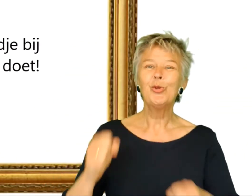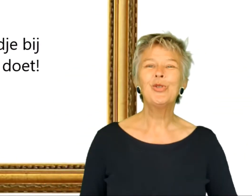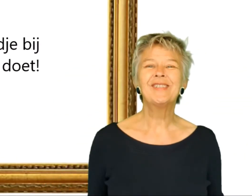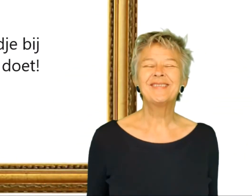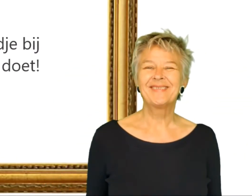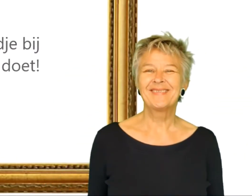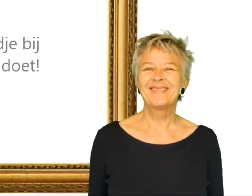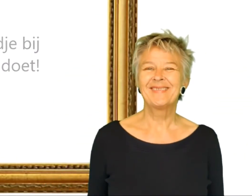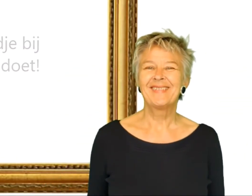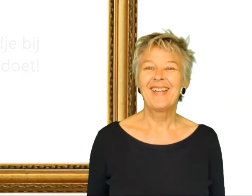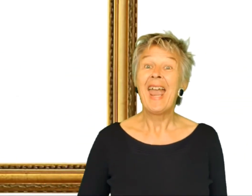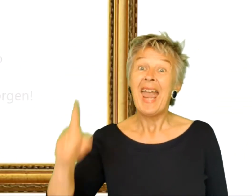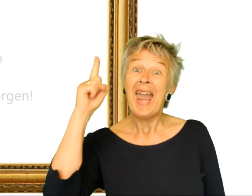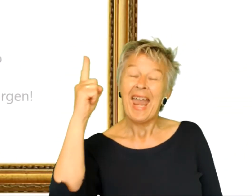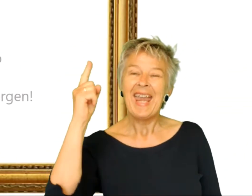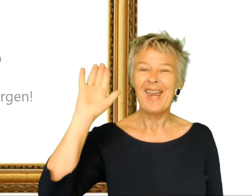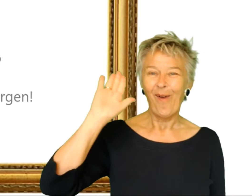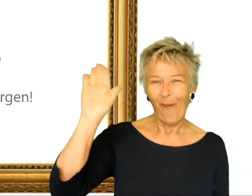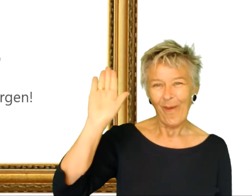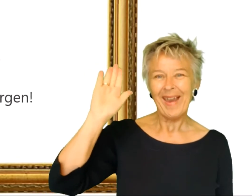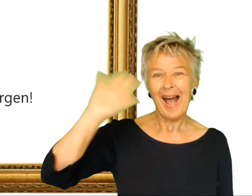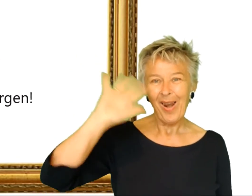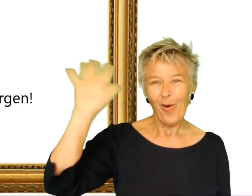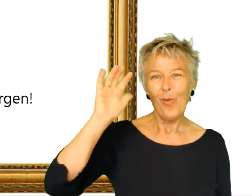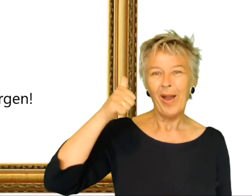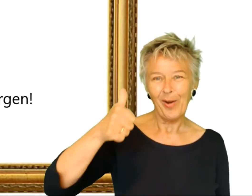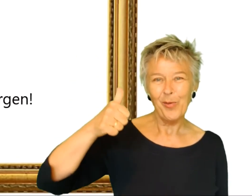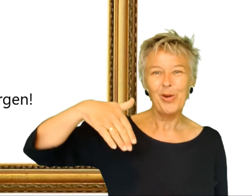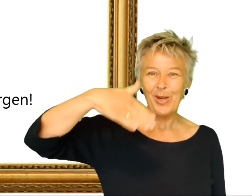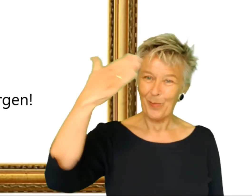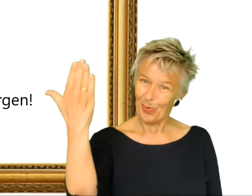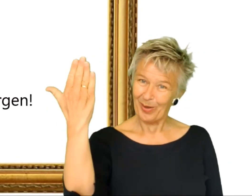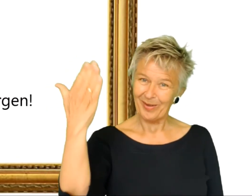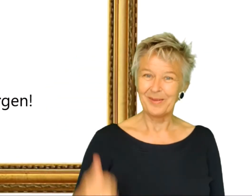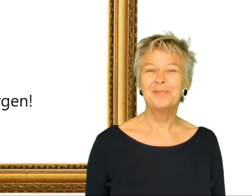doet. Hey, hoi, hallo en goeiemorgen.